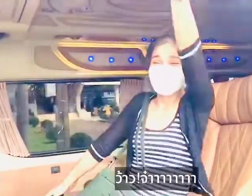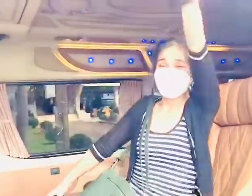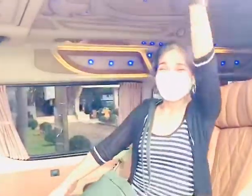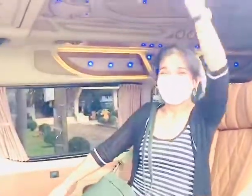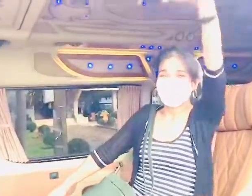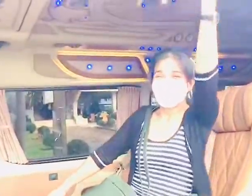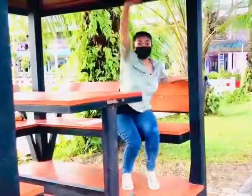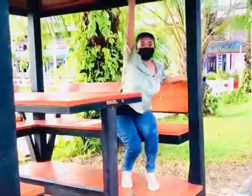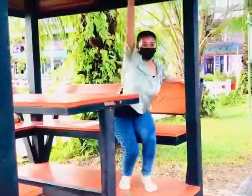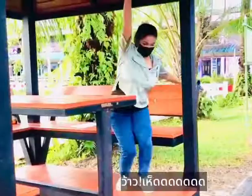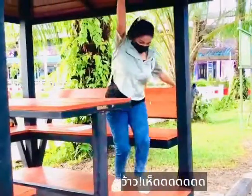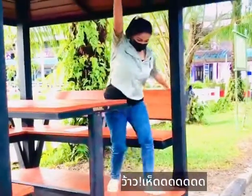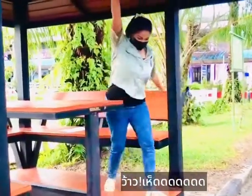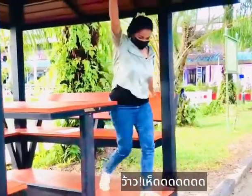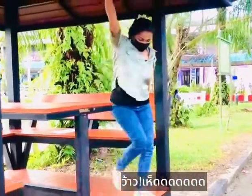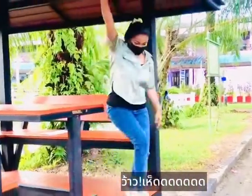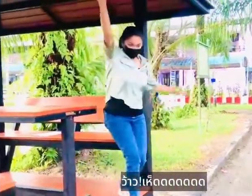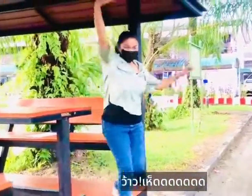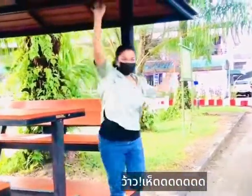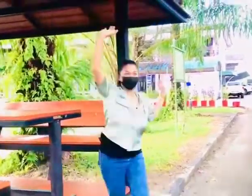ว้าวจ้าว้าวเห็ด